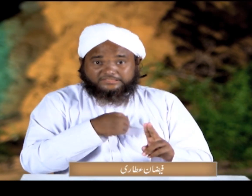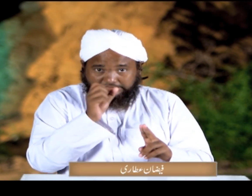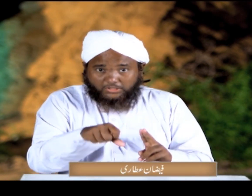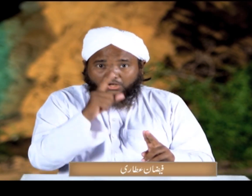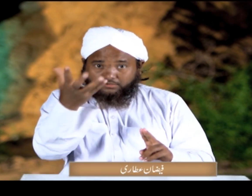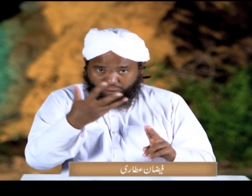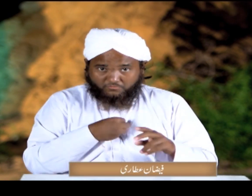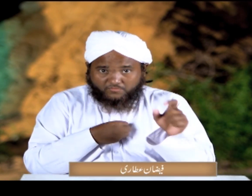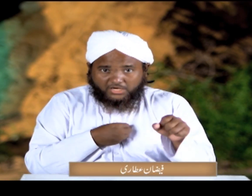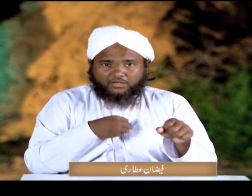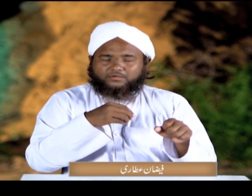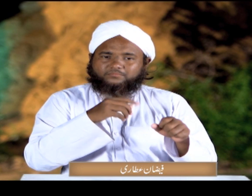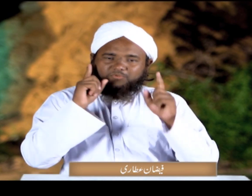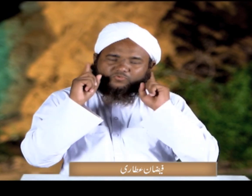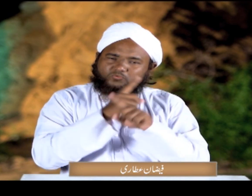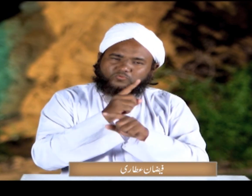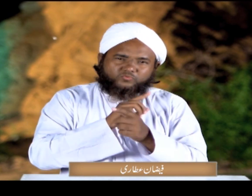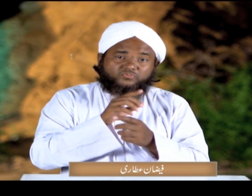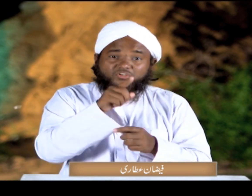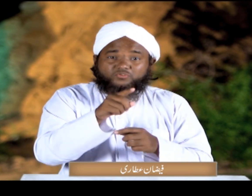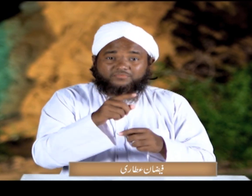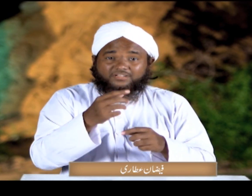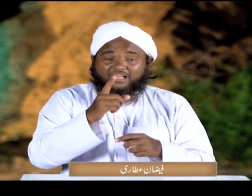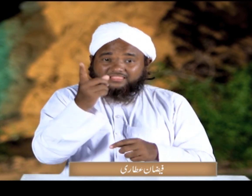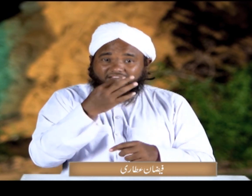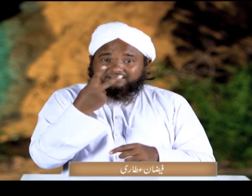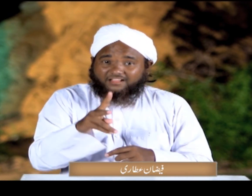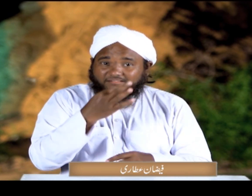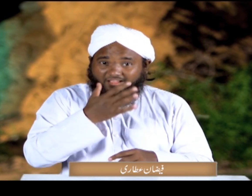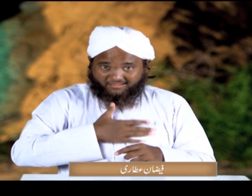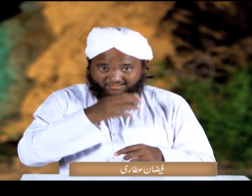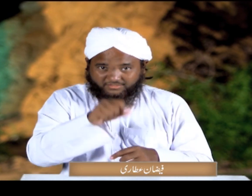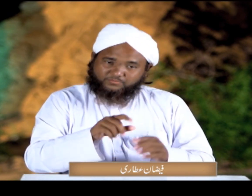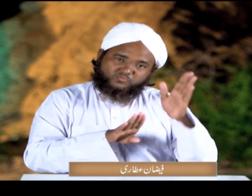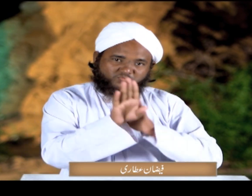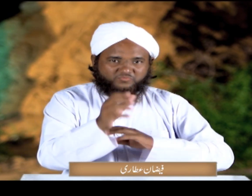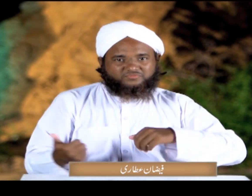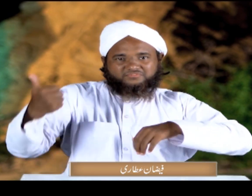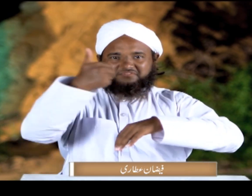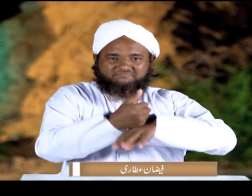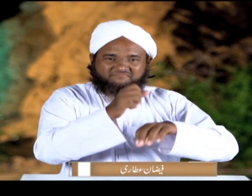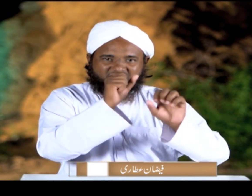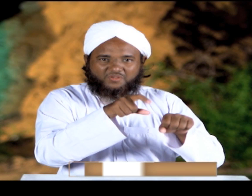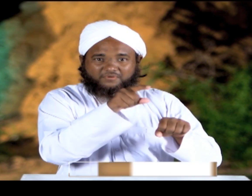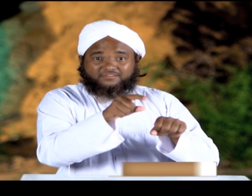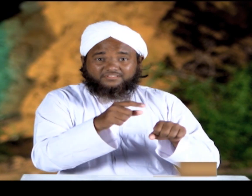کے لقب سے مشہور ہو گئے۔ پیارے اسلامی بھائیوں، اللہ پاک کا نام لکھے ہوئے کاغذ کے ٹکڑے کا ادب کرنے سے ایک